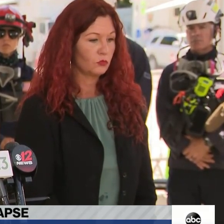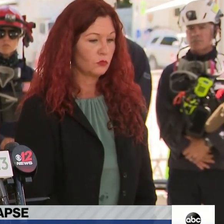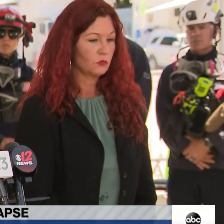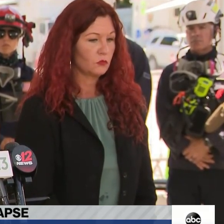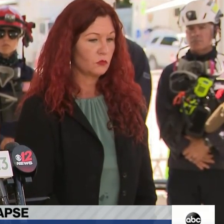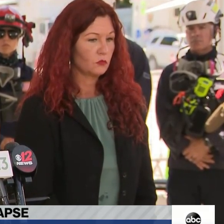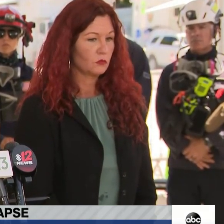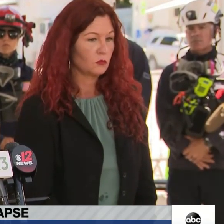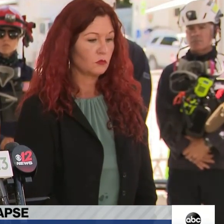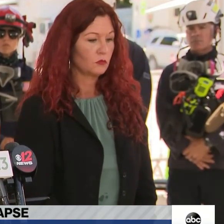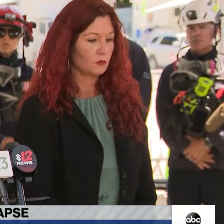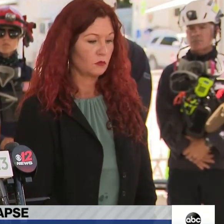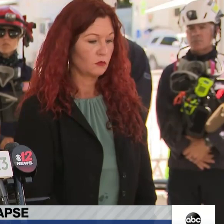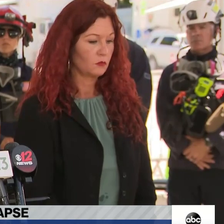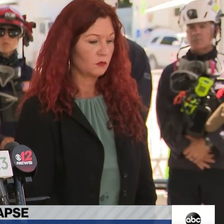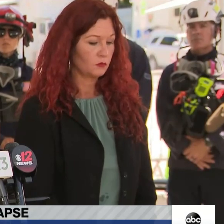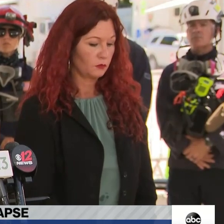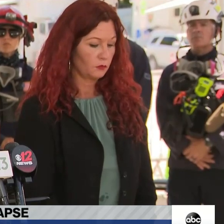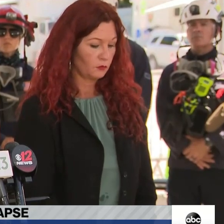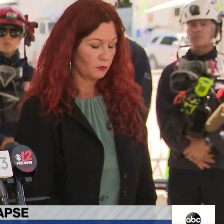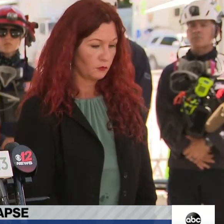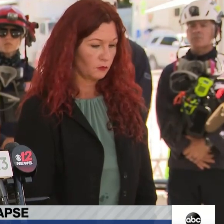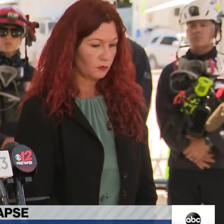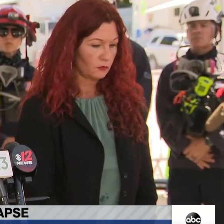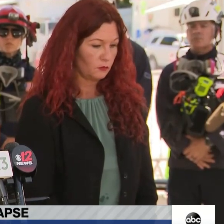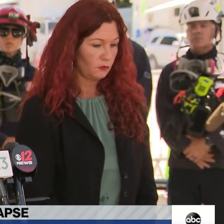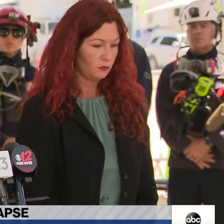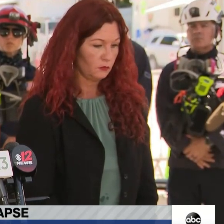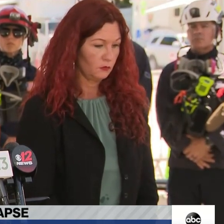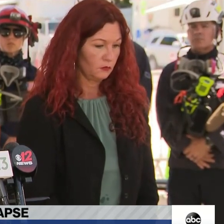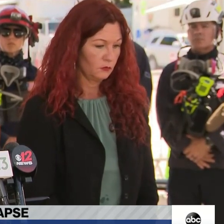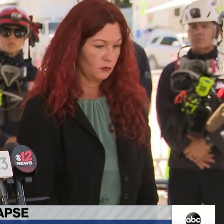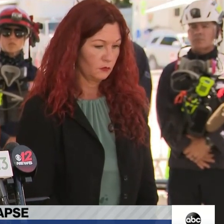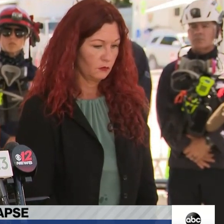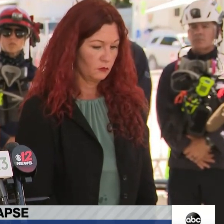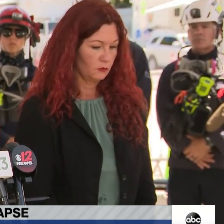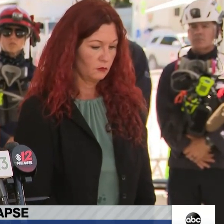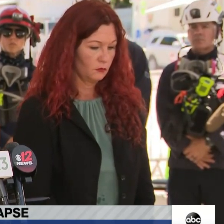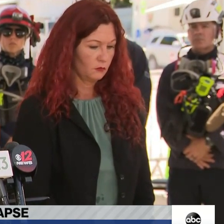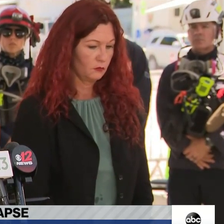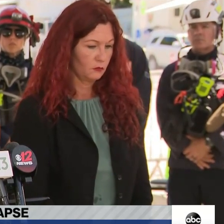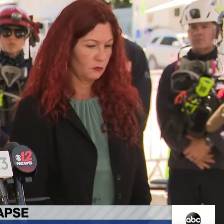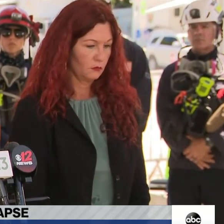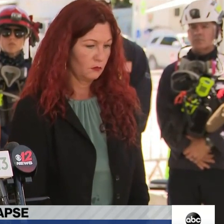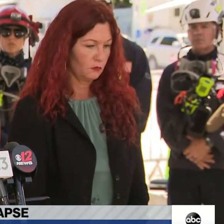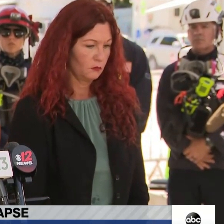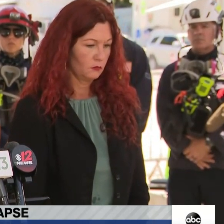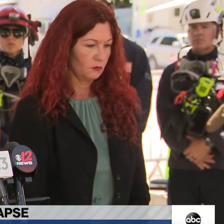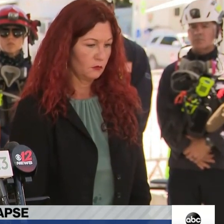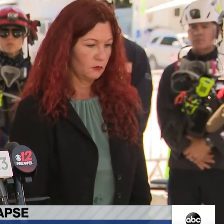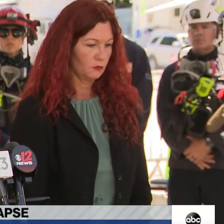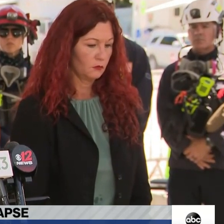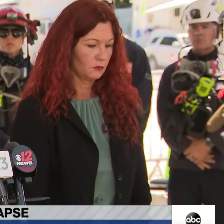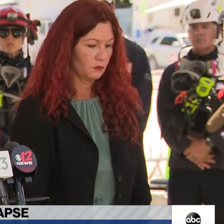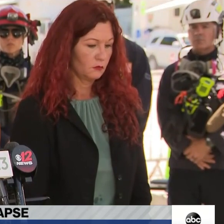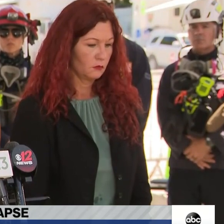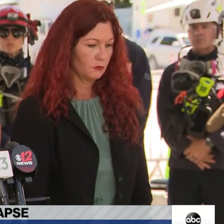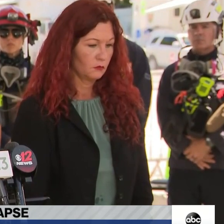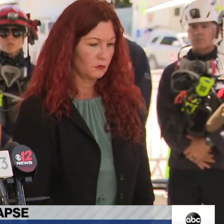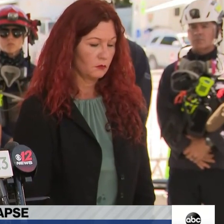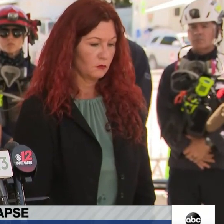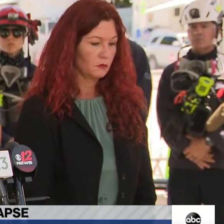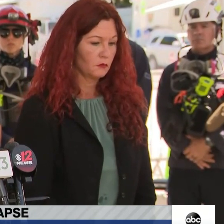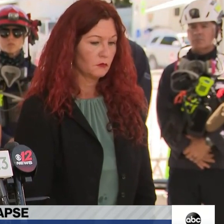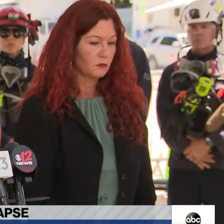buscando, durante la noche, nuestros equipos recuperaron a dos víctimas adicionales. El número de víctimas confirmadas